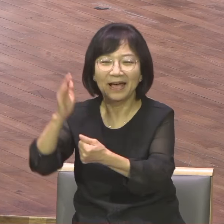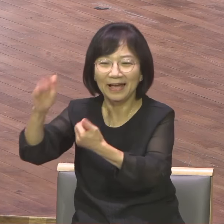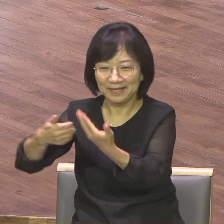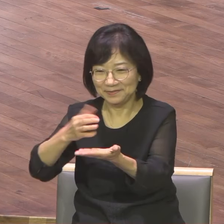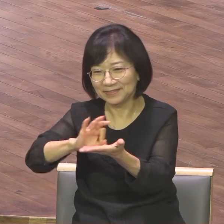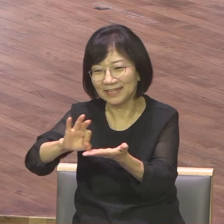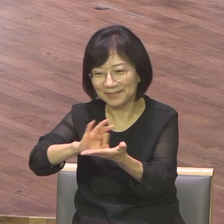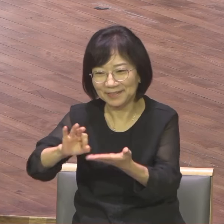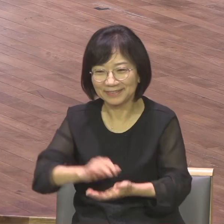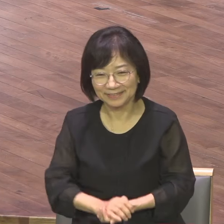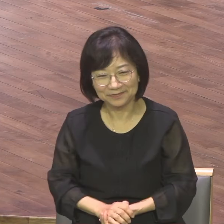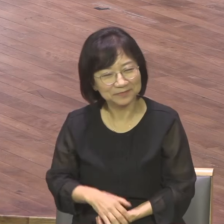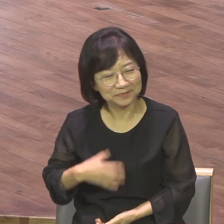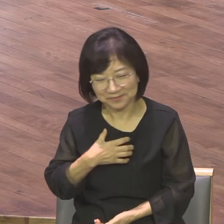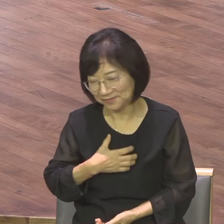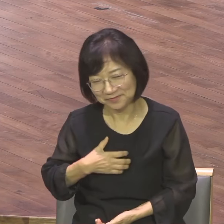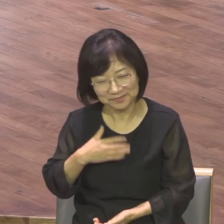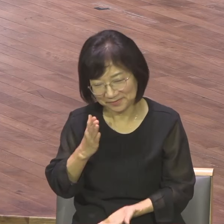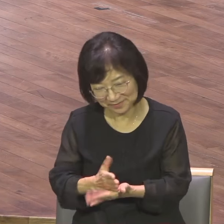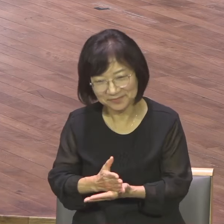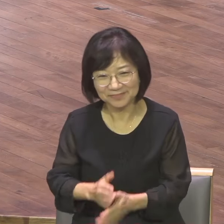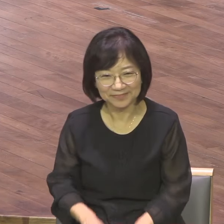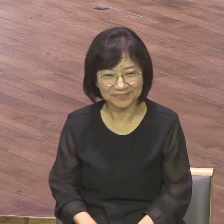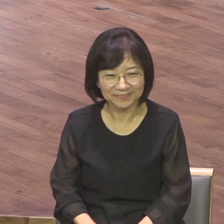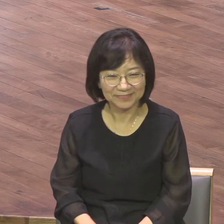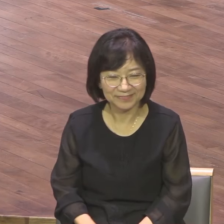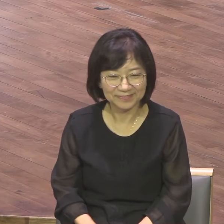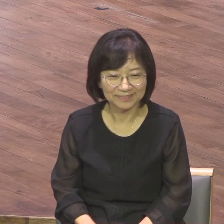무슨 하나님을 내가 합니까?